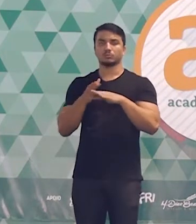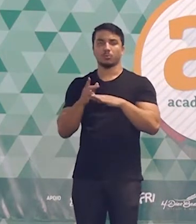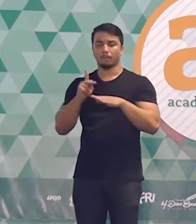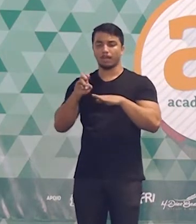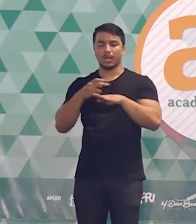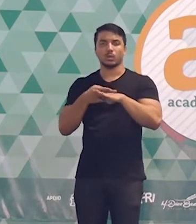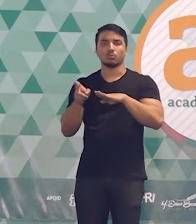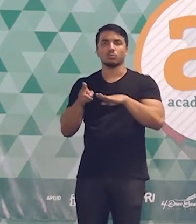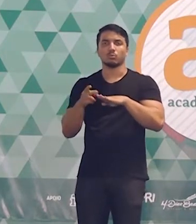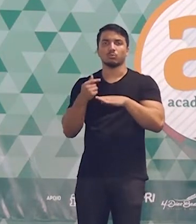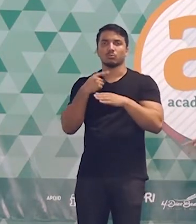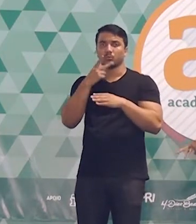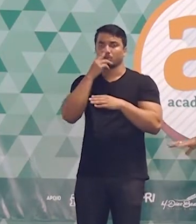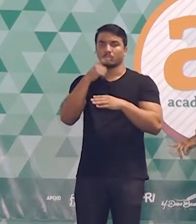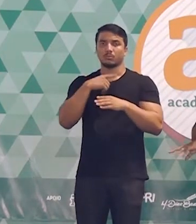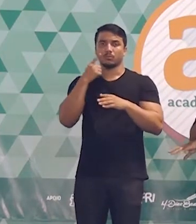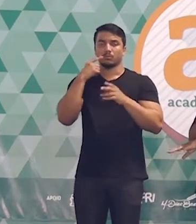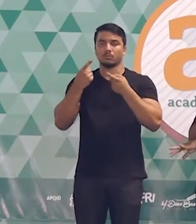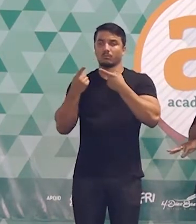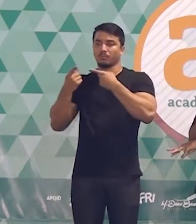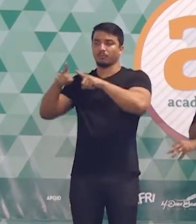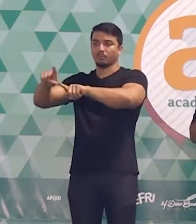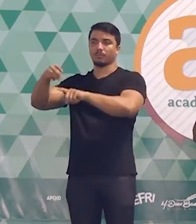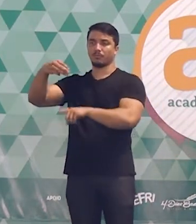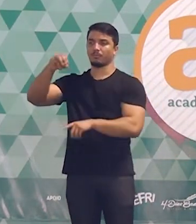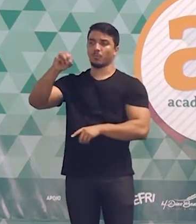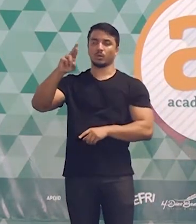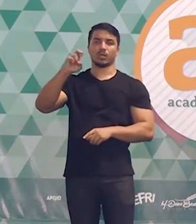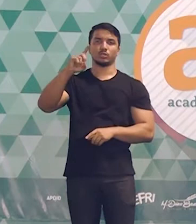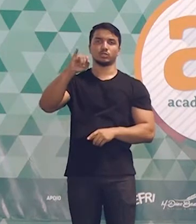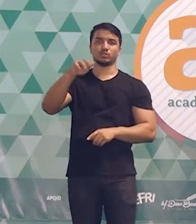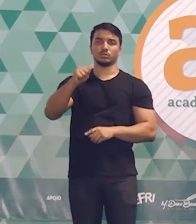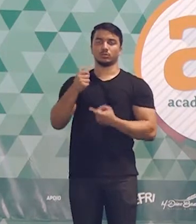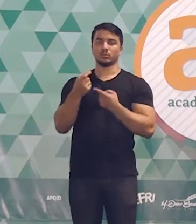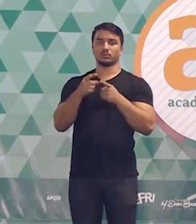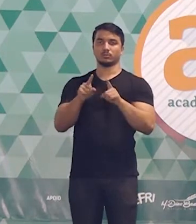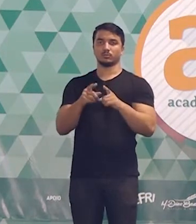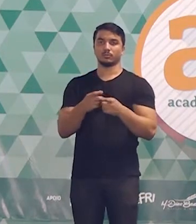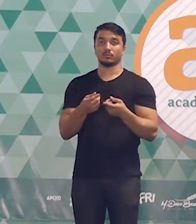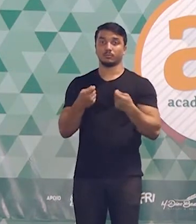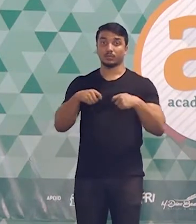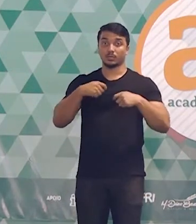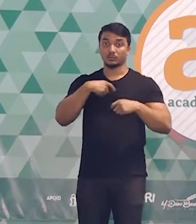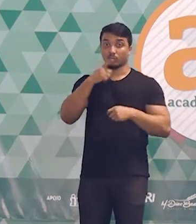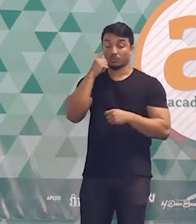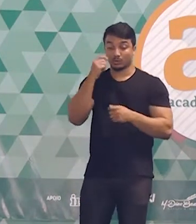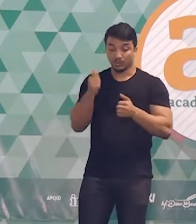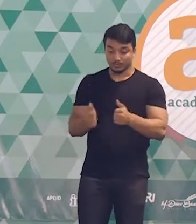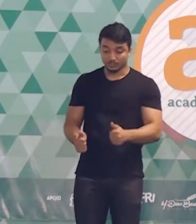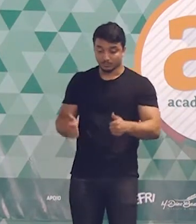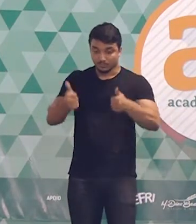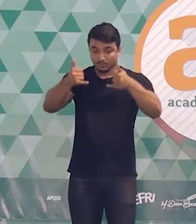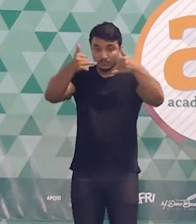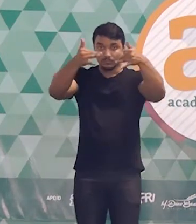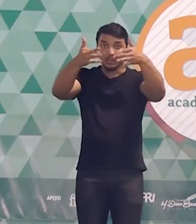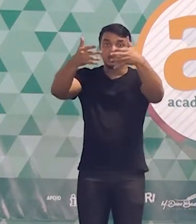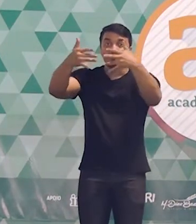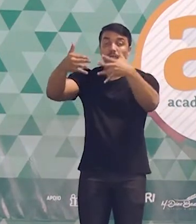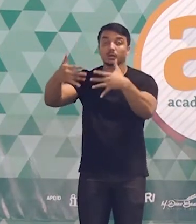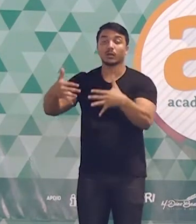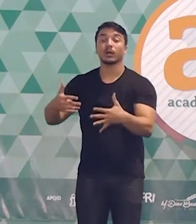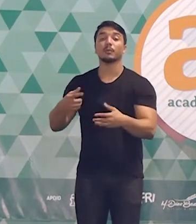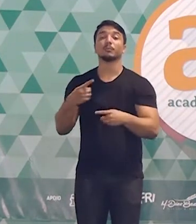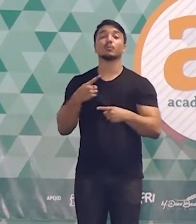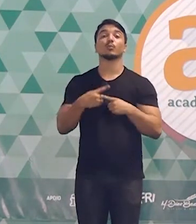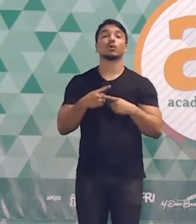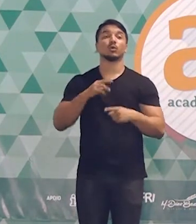descalço. Uma afronta modernista. Precisou Villa-Lobos explicar que ele estava de